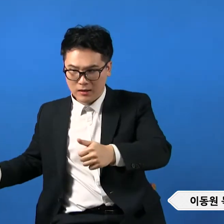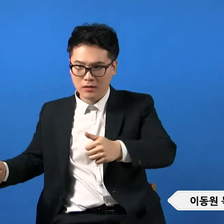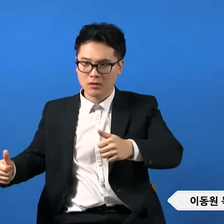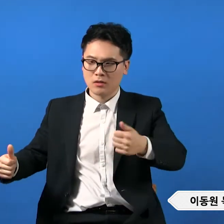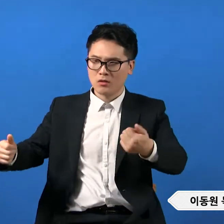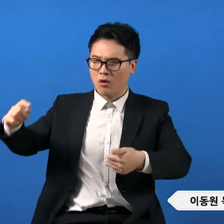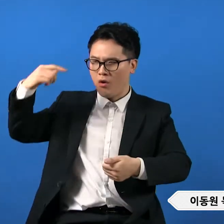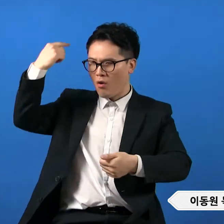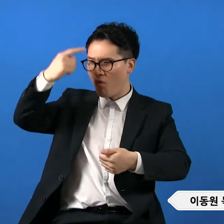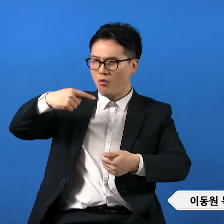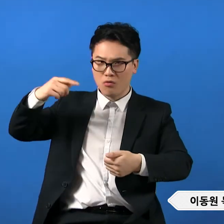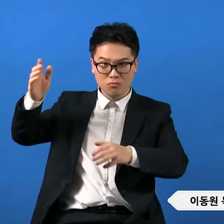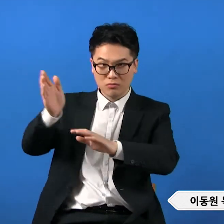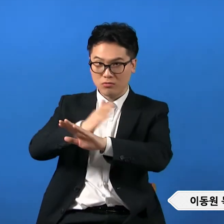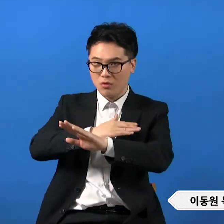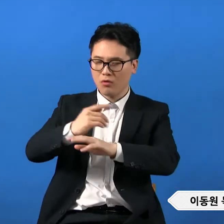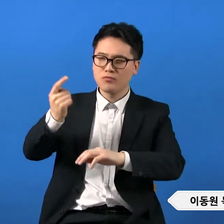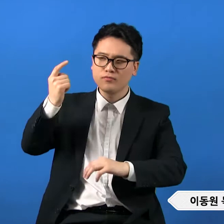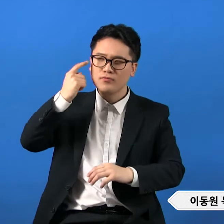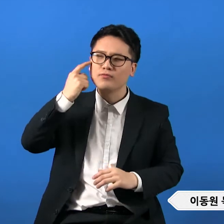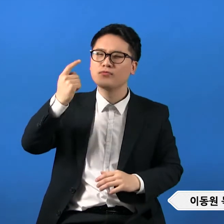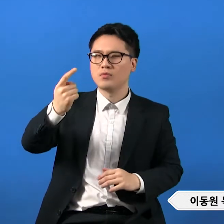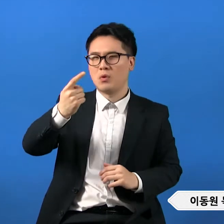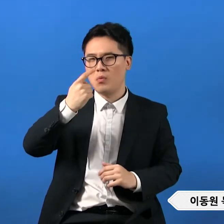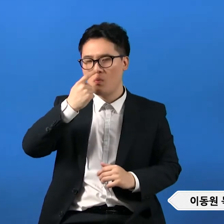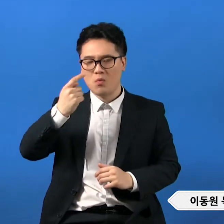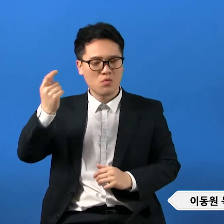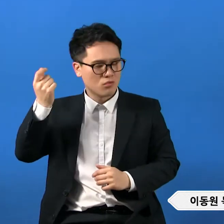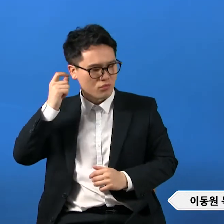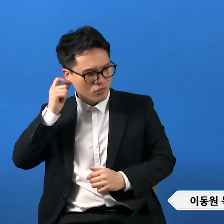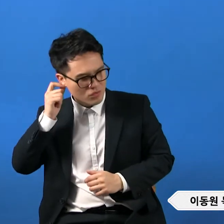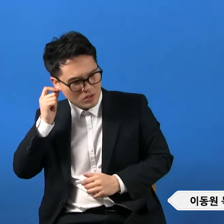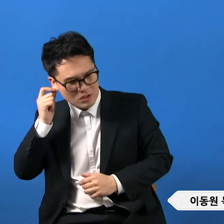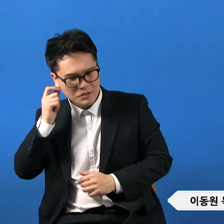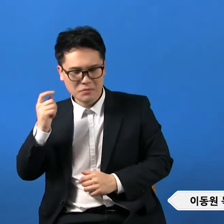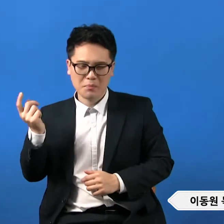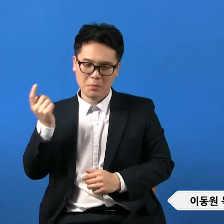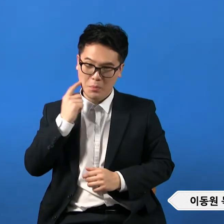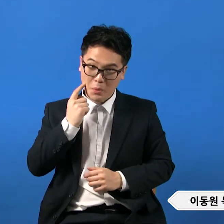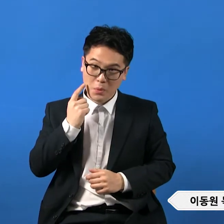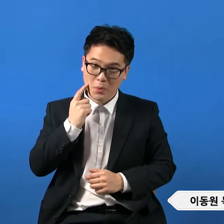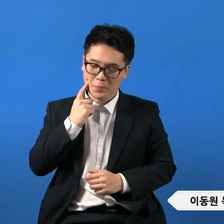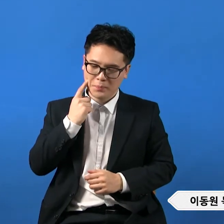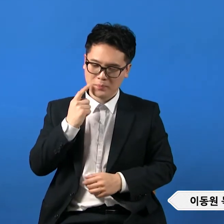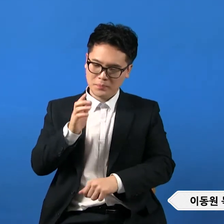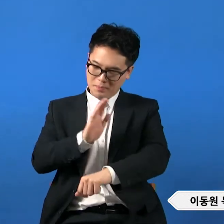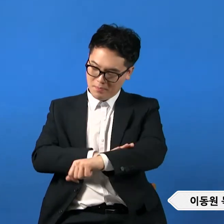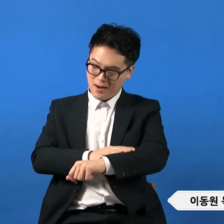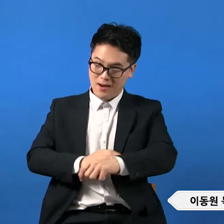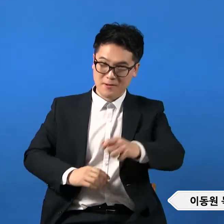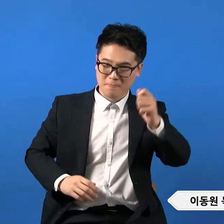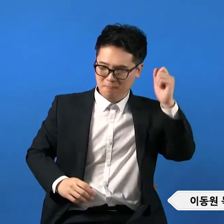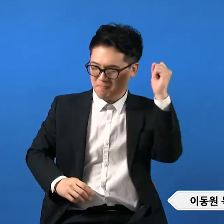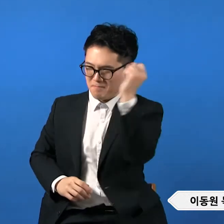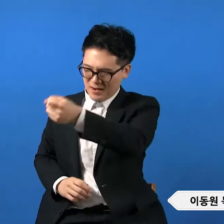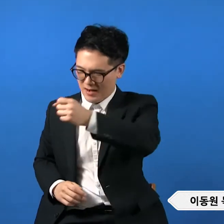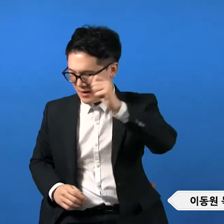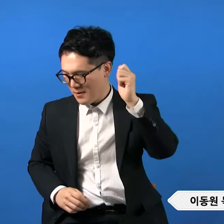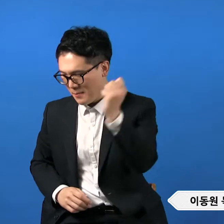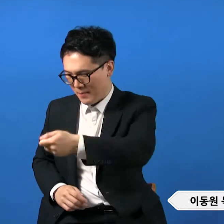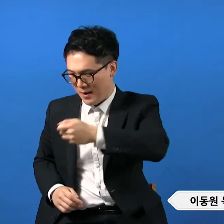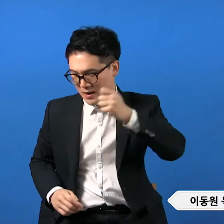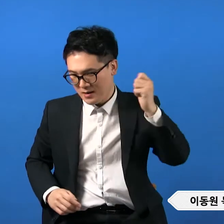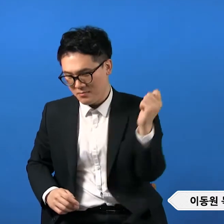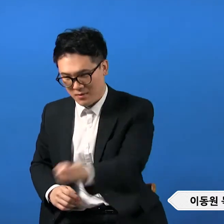이마부터 시작해서 눈, 코, 귀, 볼, 팔등을 마구